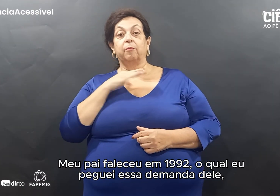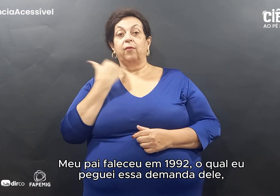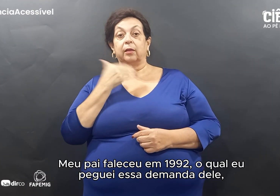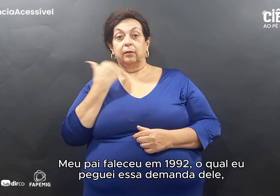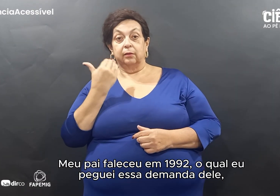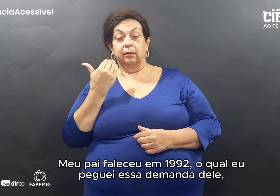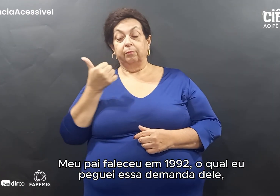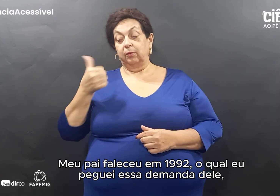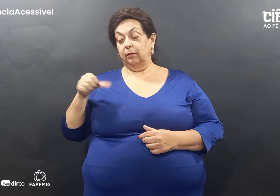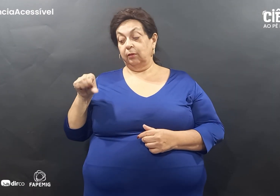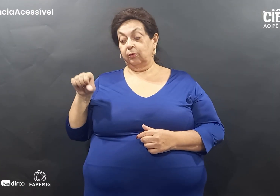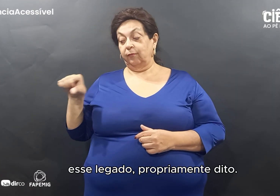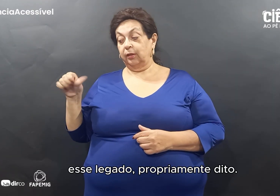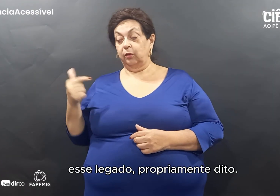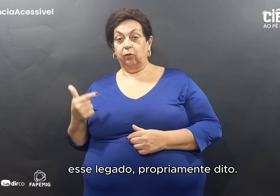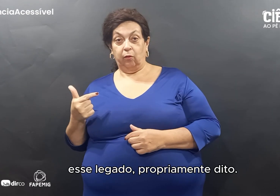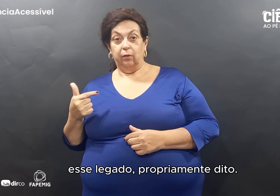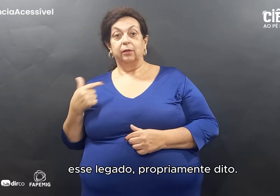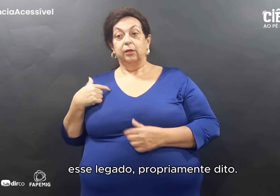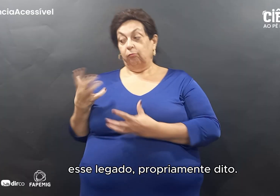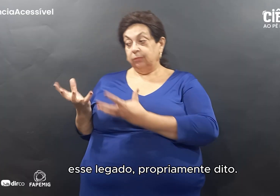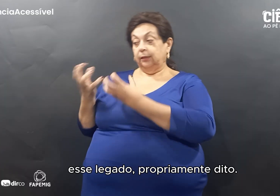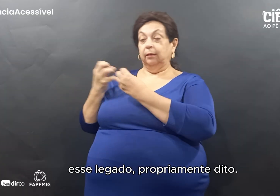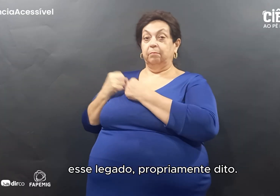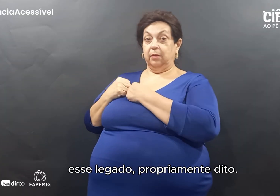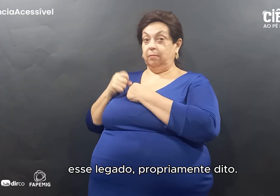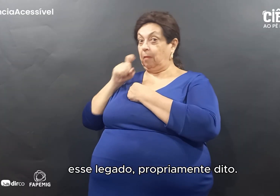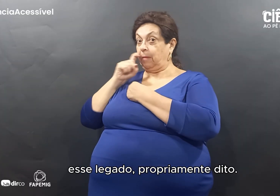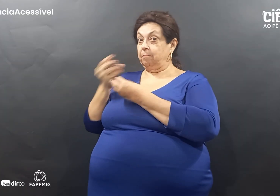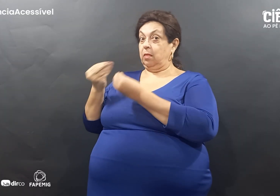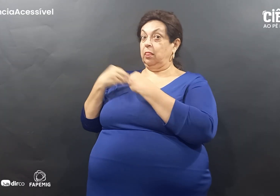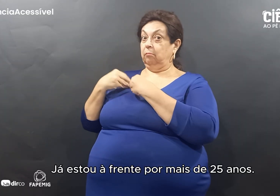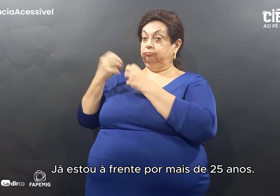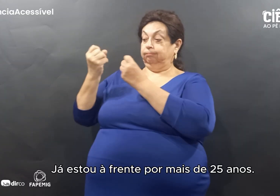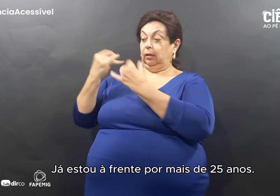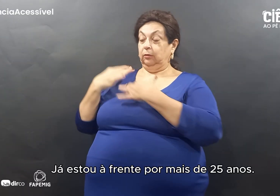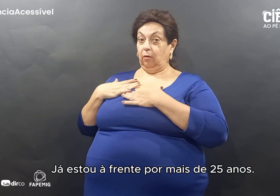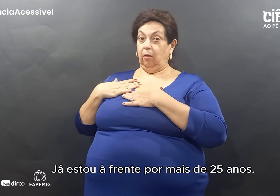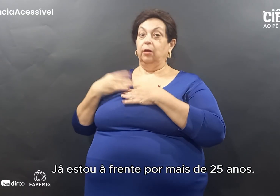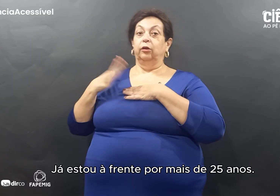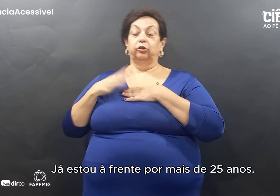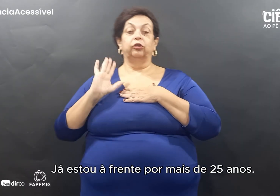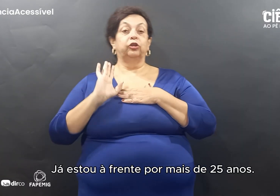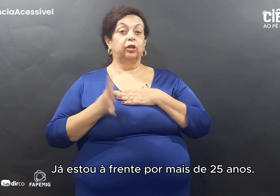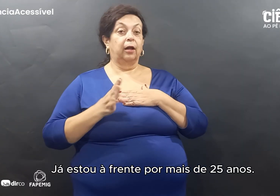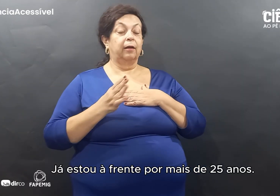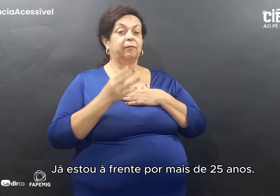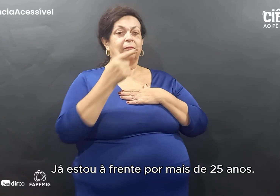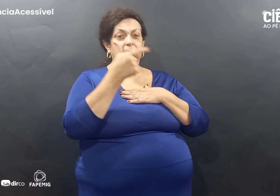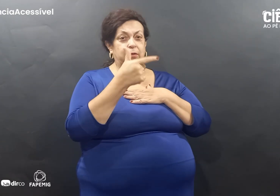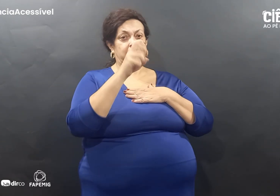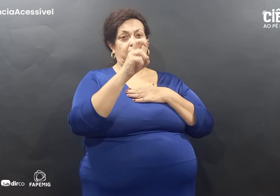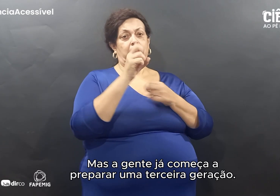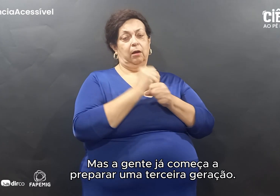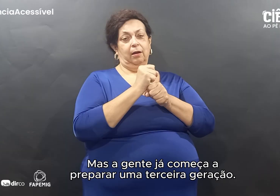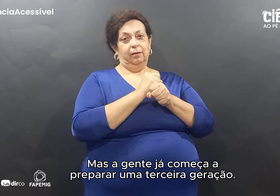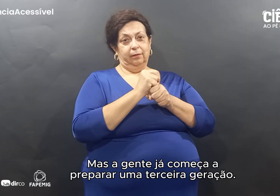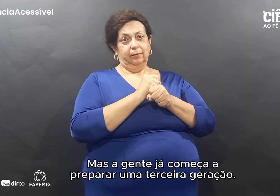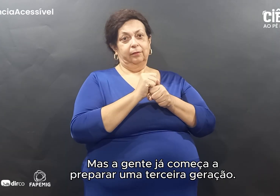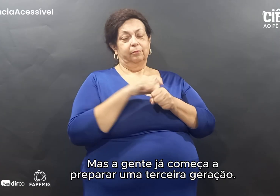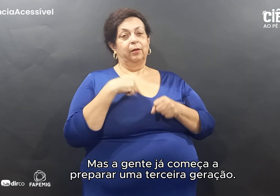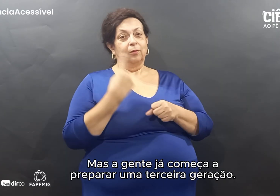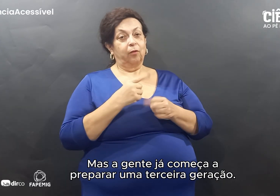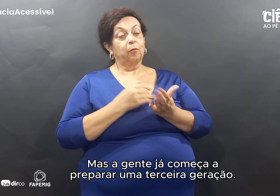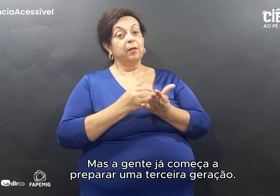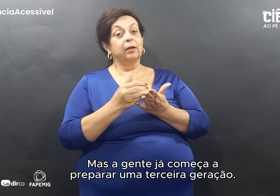essa demanda dele, né? Esse legado propriamente dito. Já estou à frente por mais de 25 anos, mas a gente já